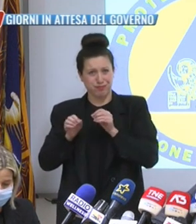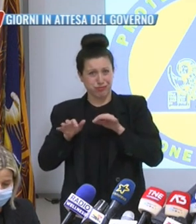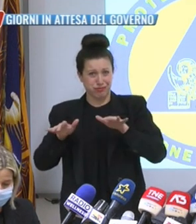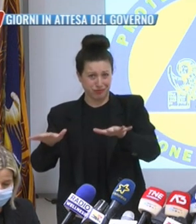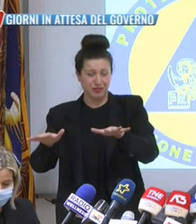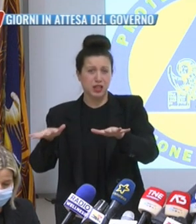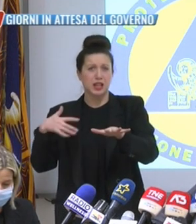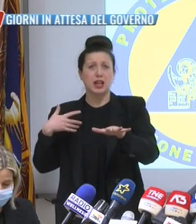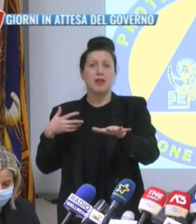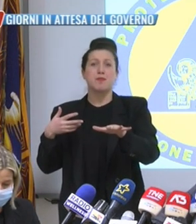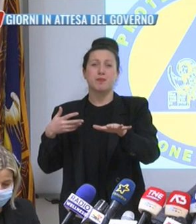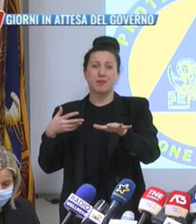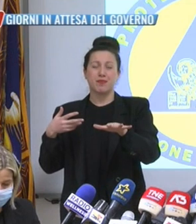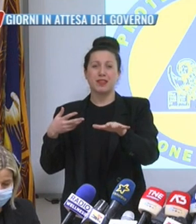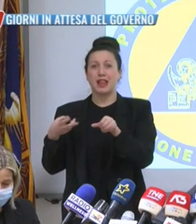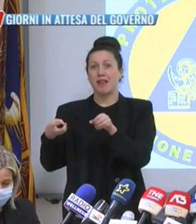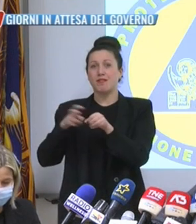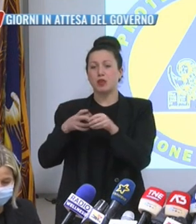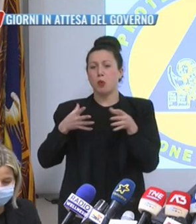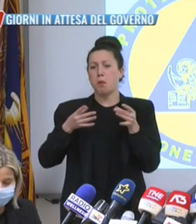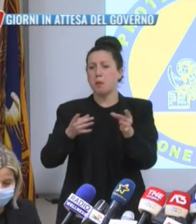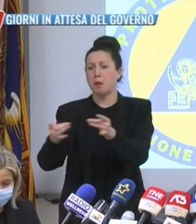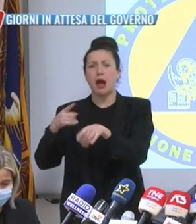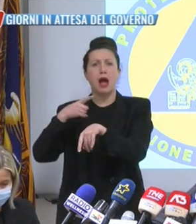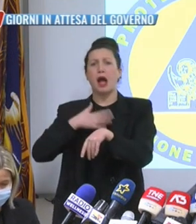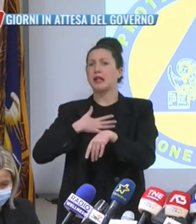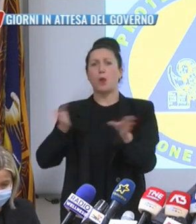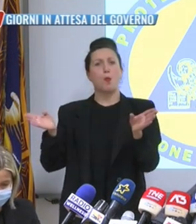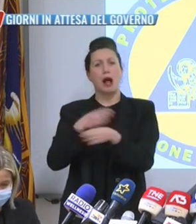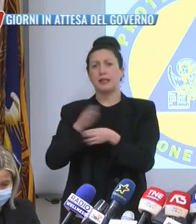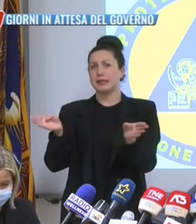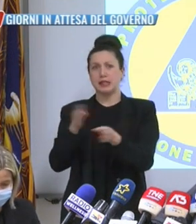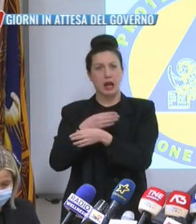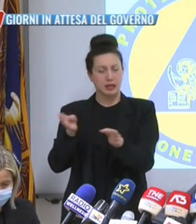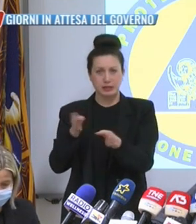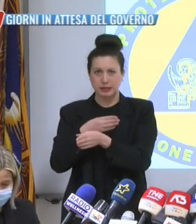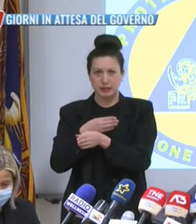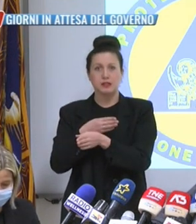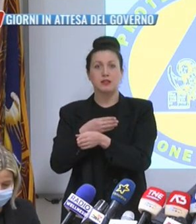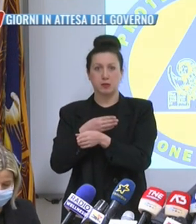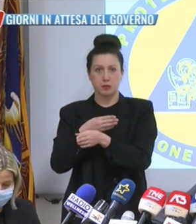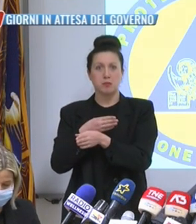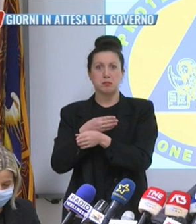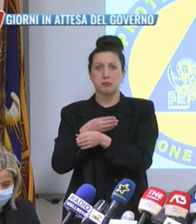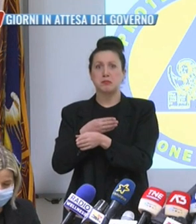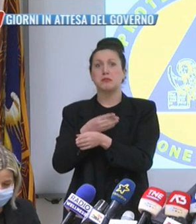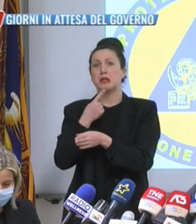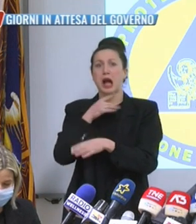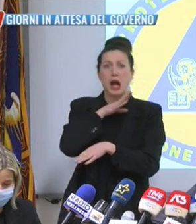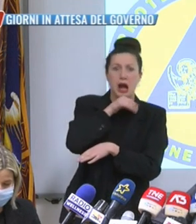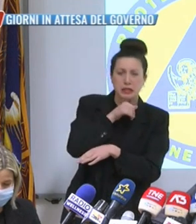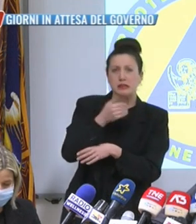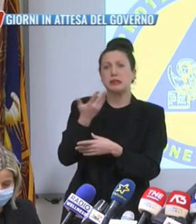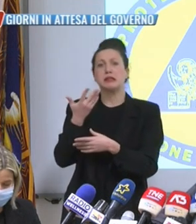più democratico rispetto alle fasce d'età, perché comunque abbiamo avuto infezioni importanti anche negli adulti, non solo negli